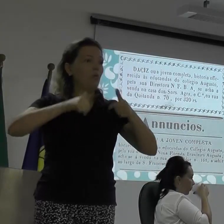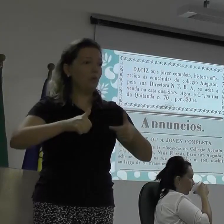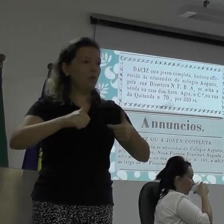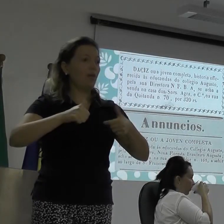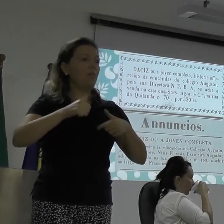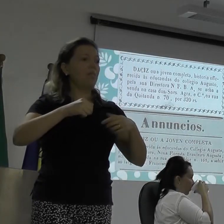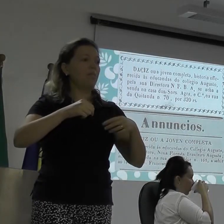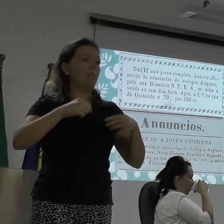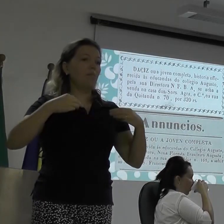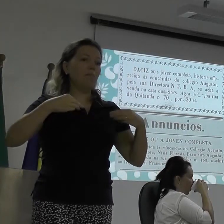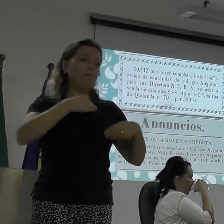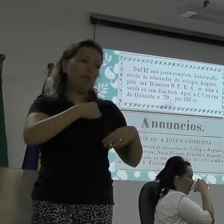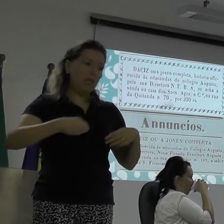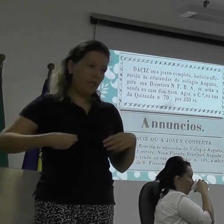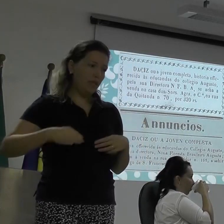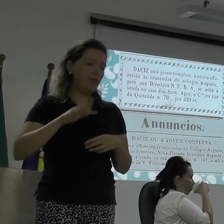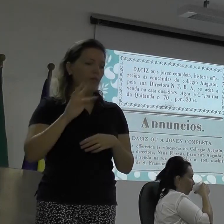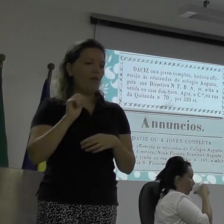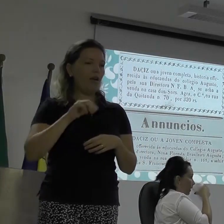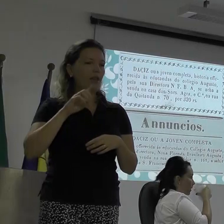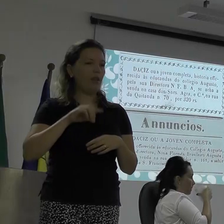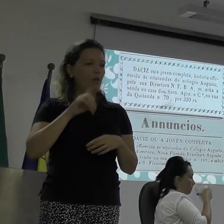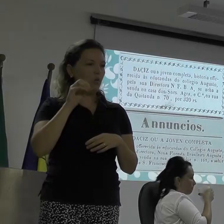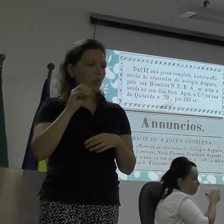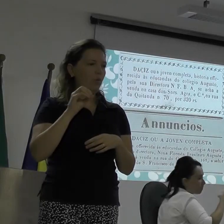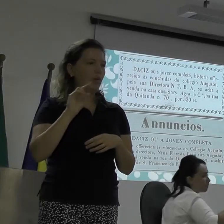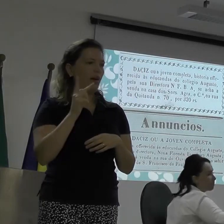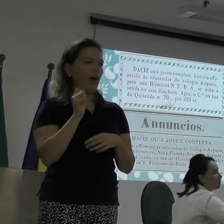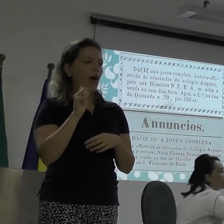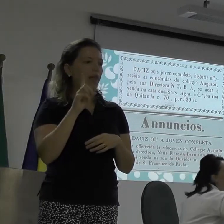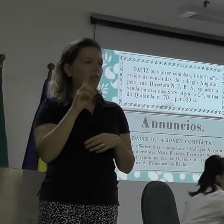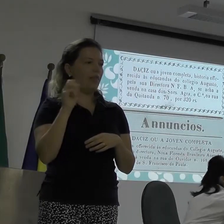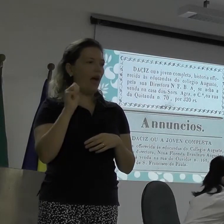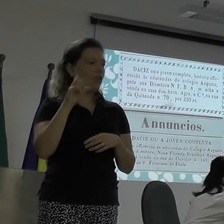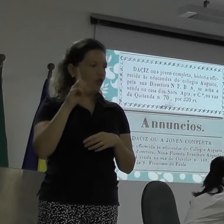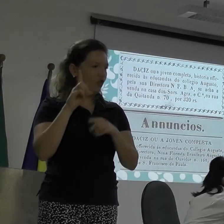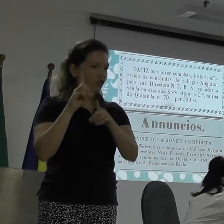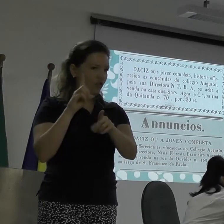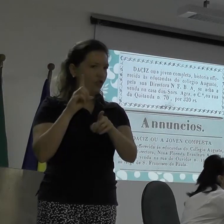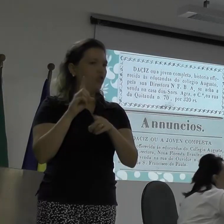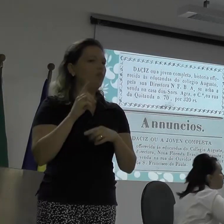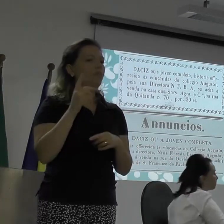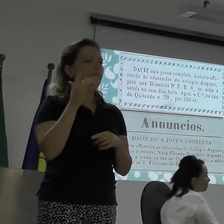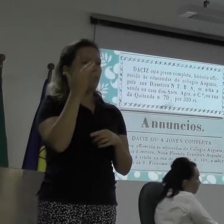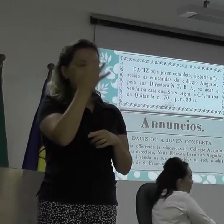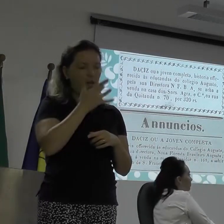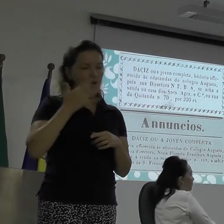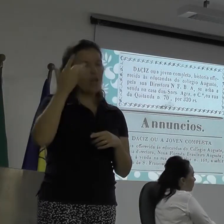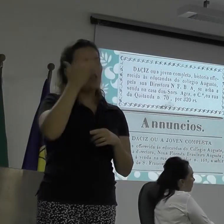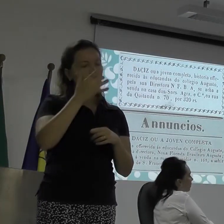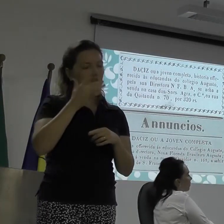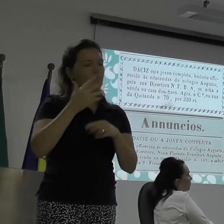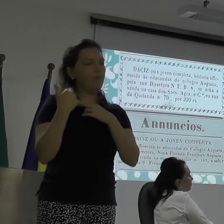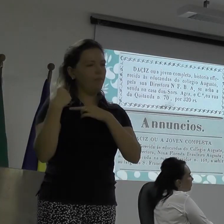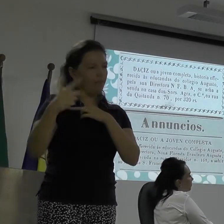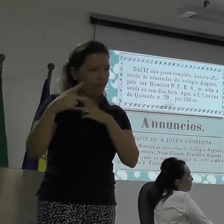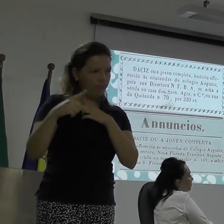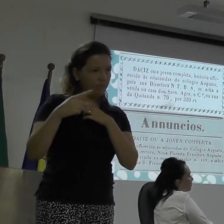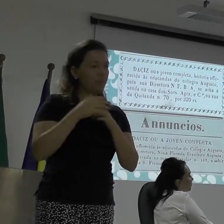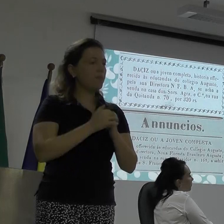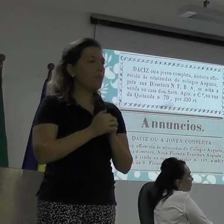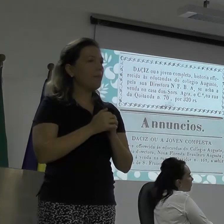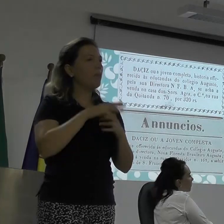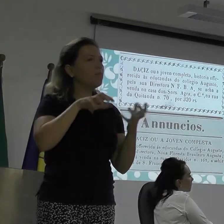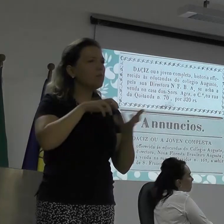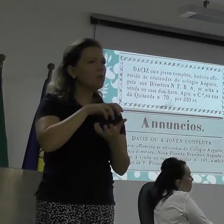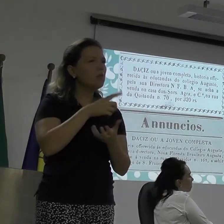para a revitalização da memória literária. A produção feminina, durante o século XIX, foi frequente e